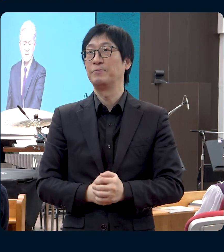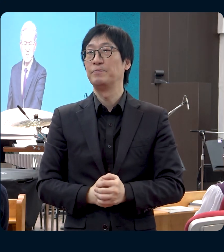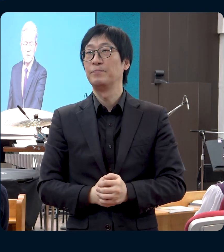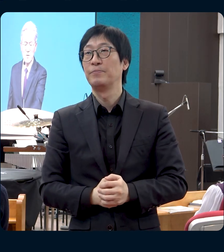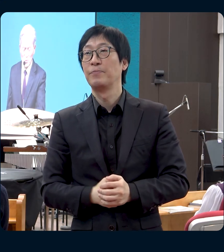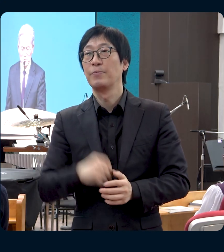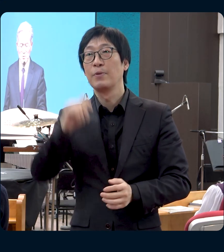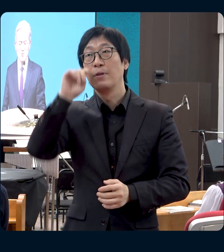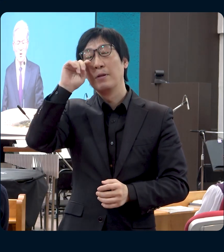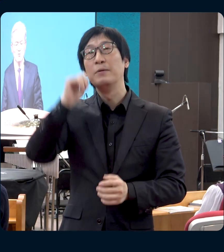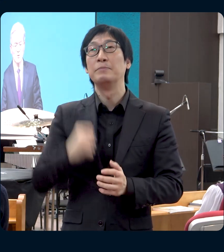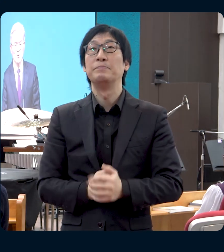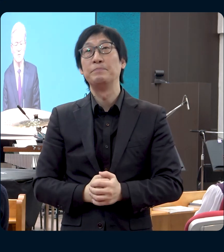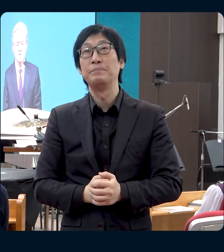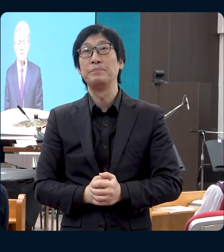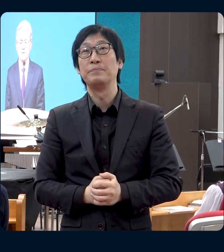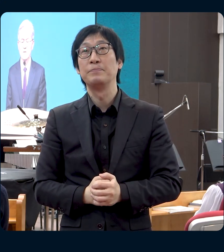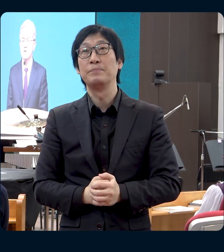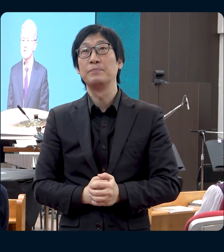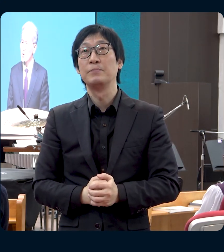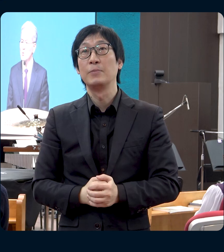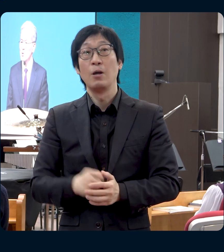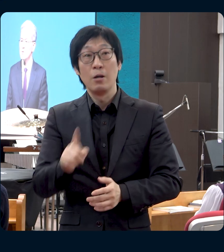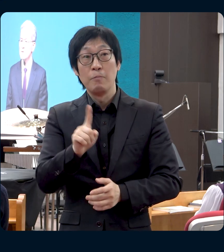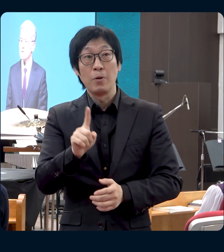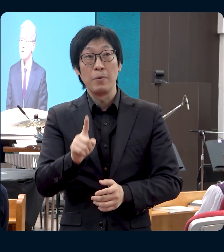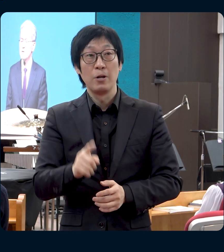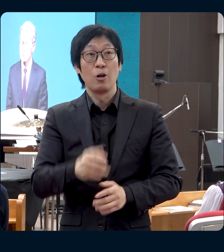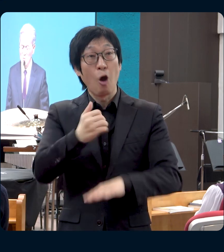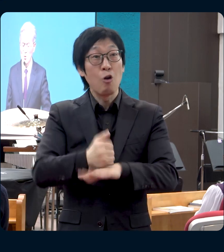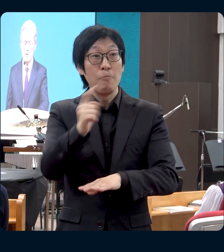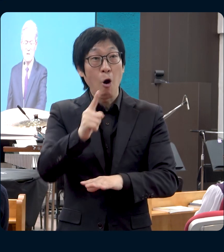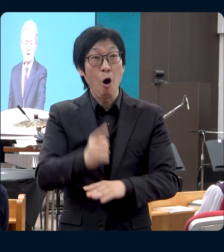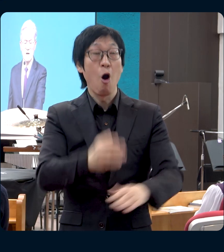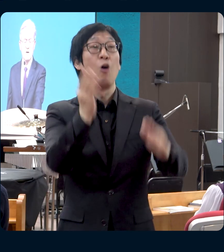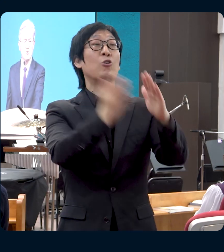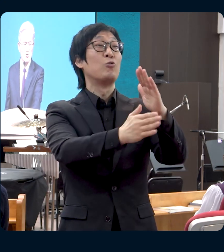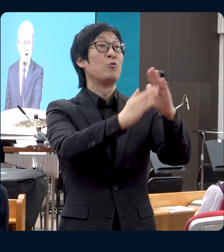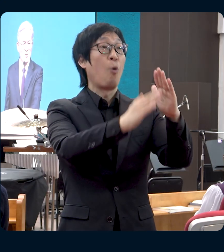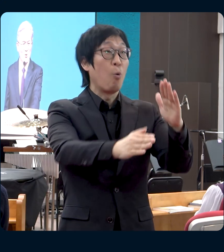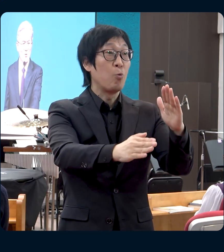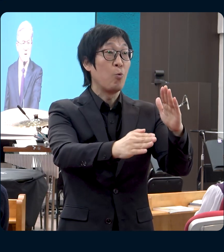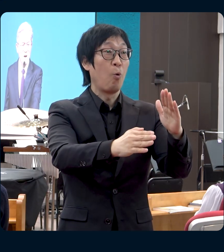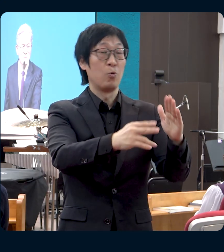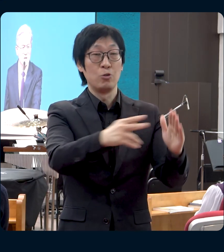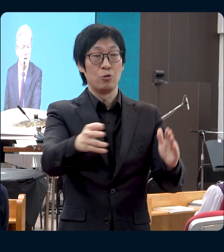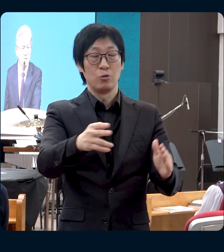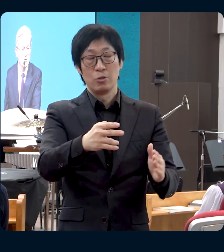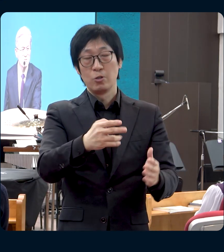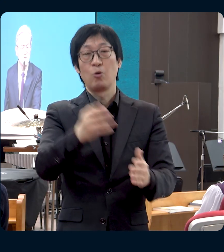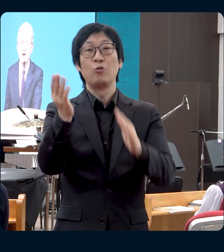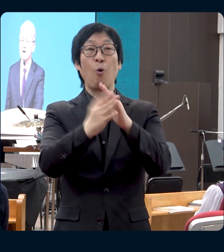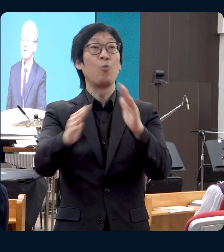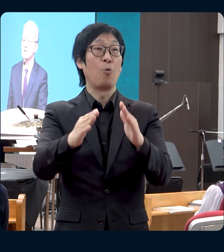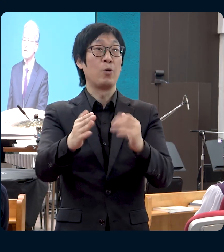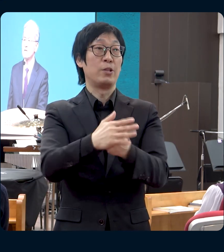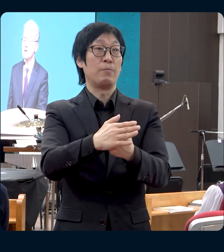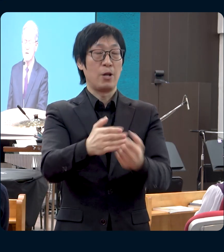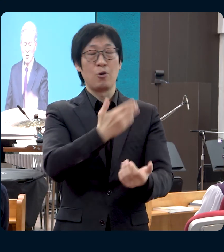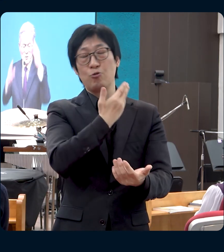여러분, 어떤 경우에도 성도는 성도이기에 귀하고 감사한